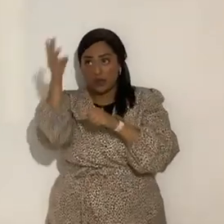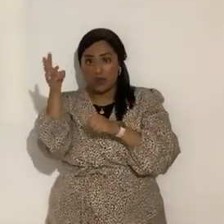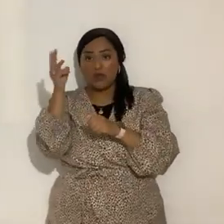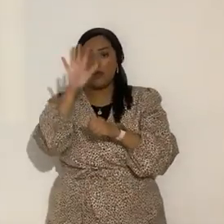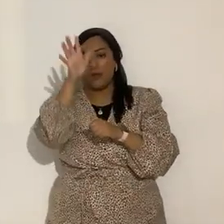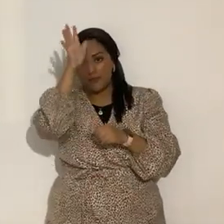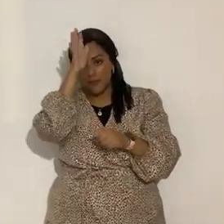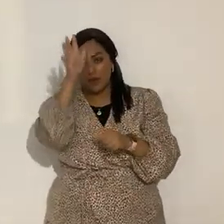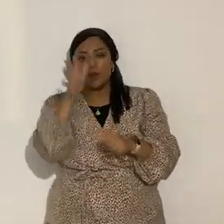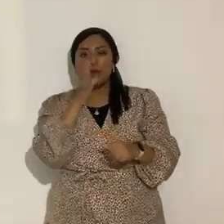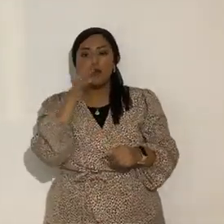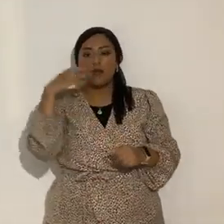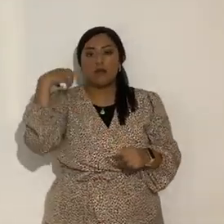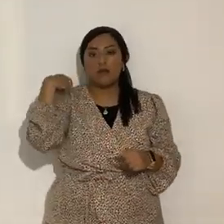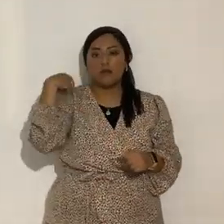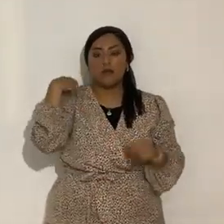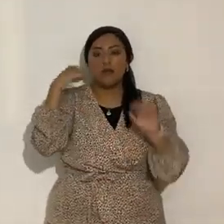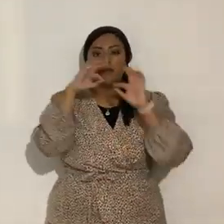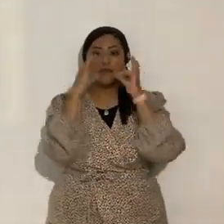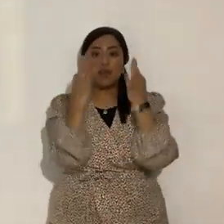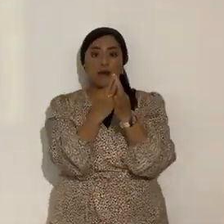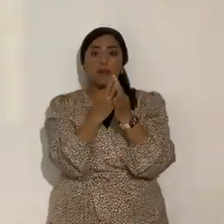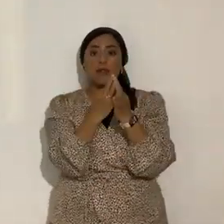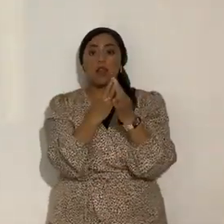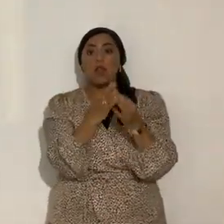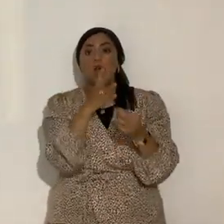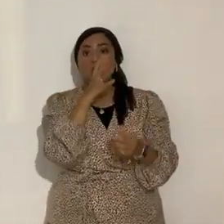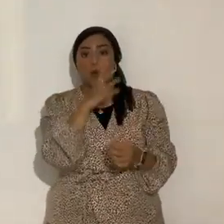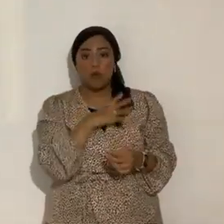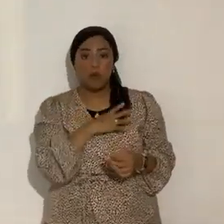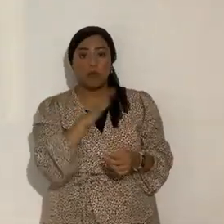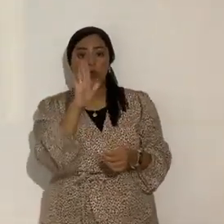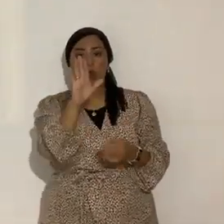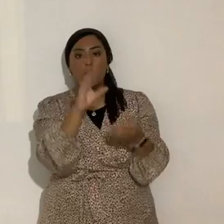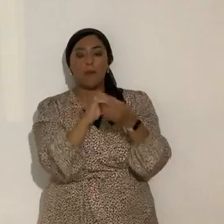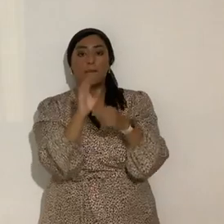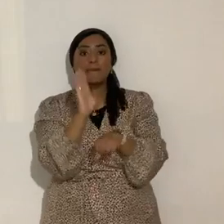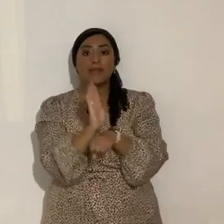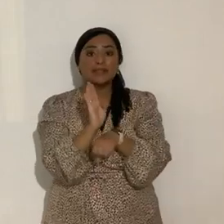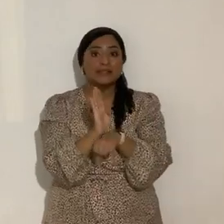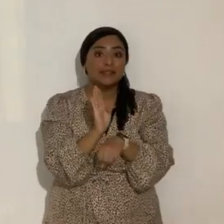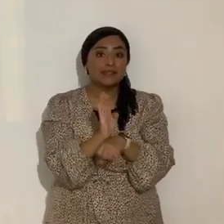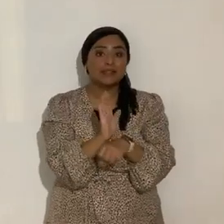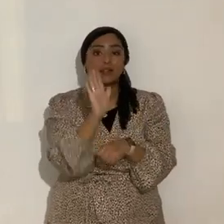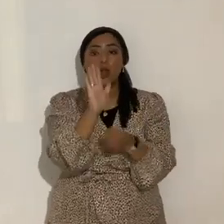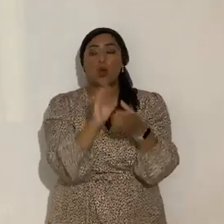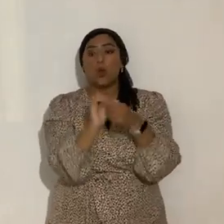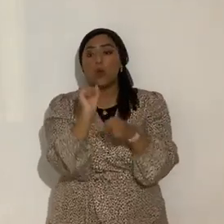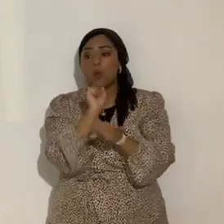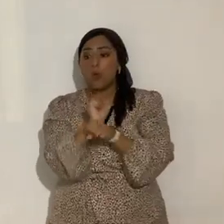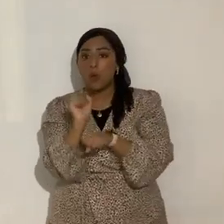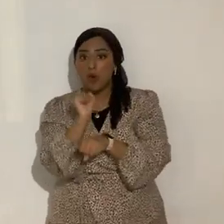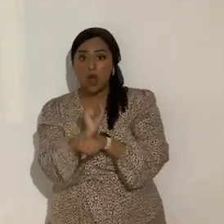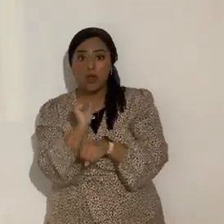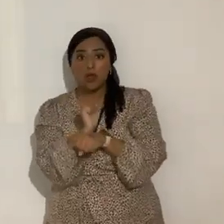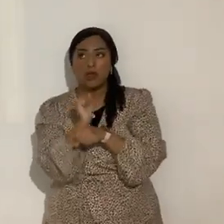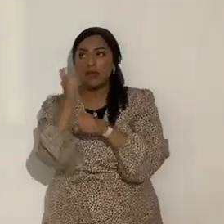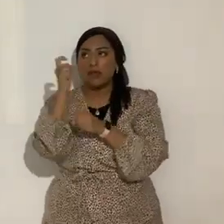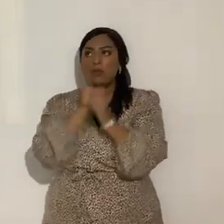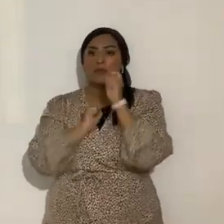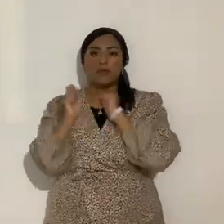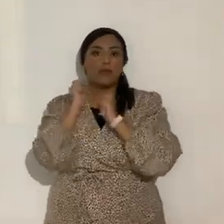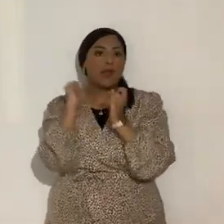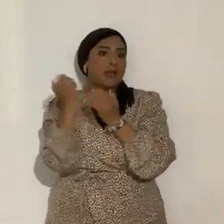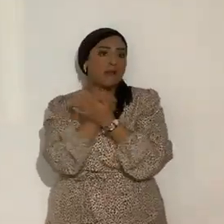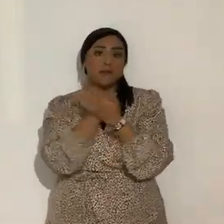como papás, como jefes de familia, como mamás, en tu profesión o en tu oficio, en tu trabajo, nos ha concedido